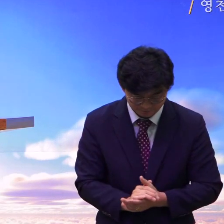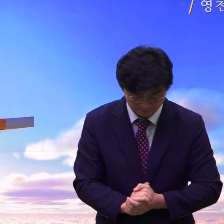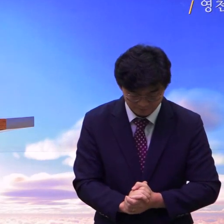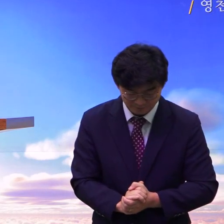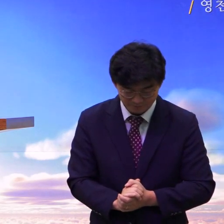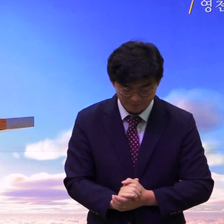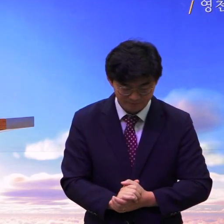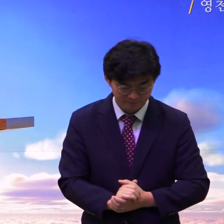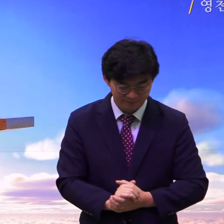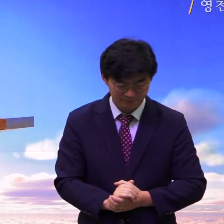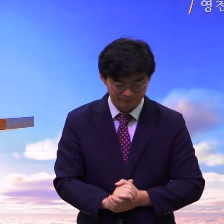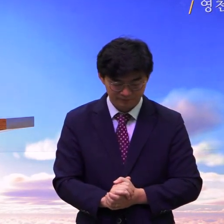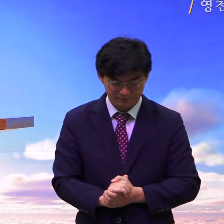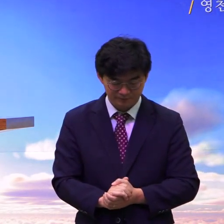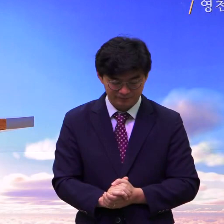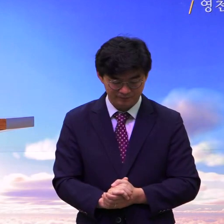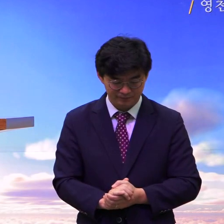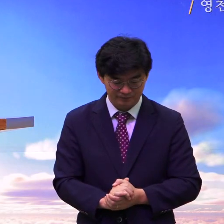아멘.